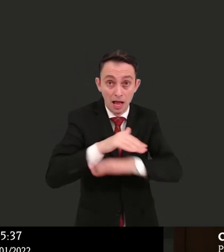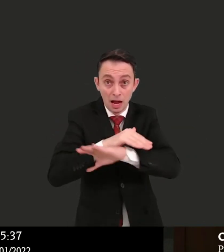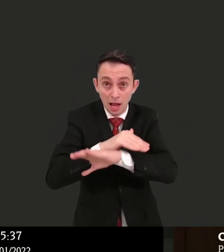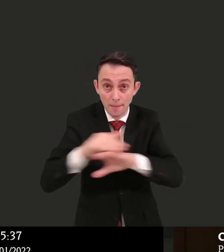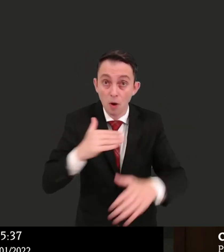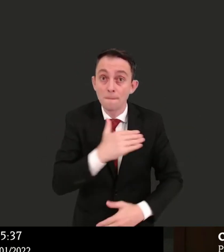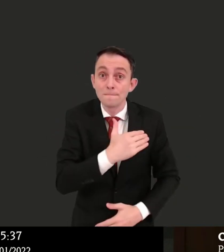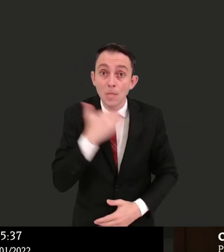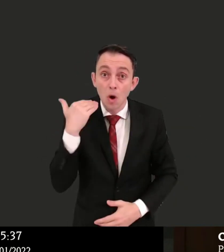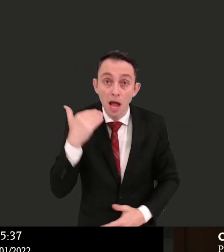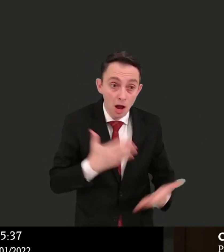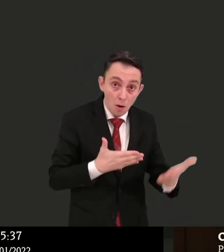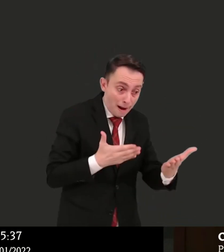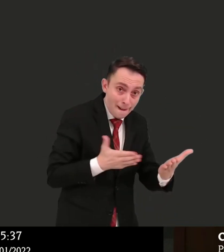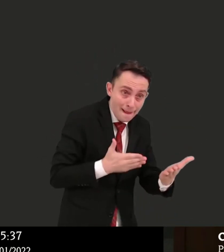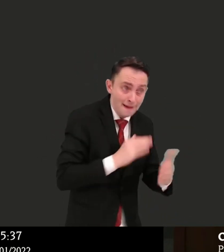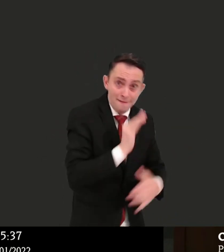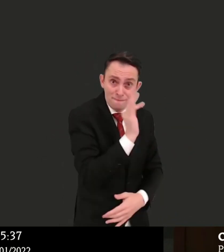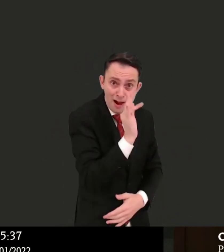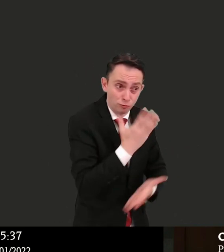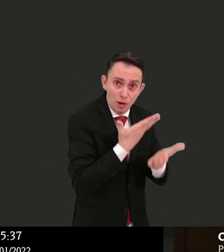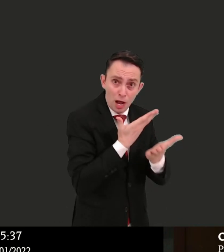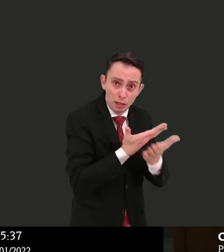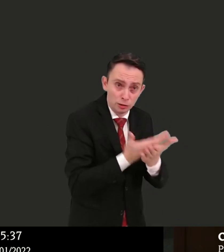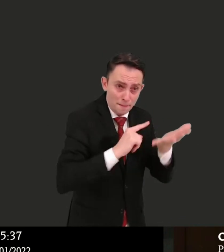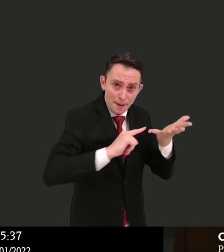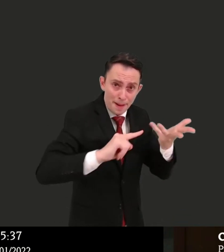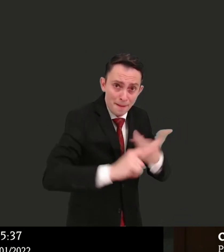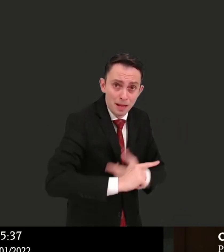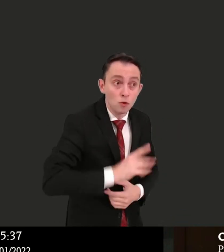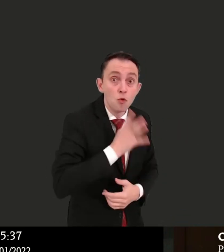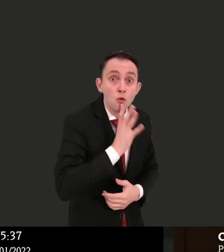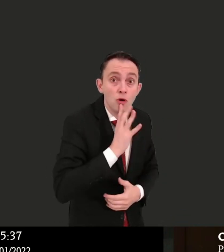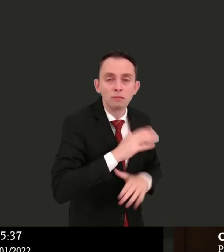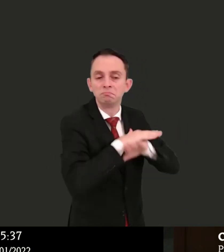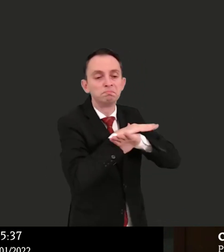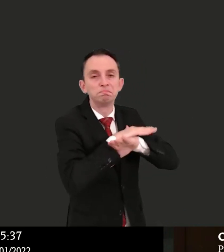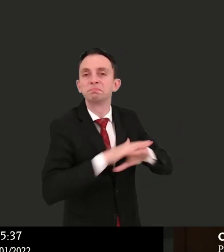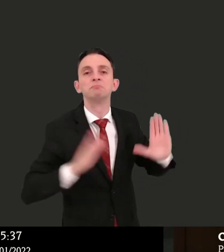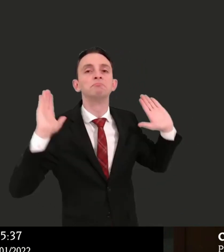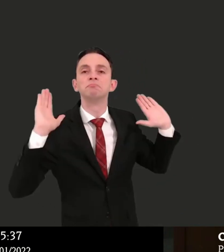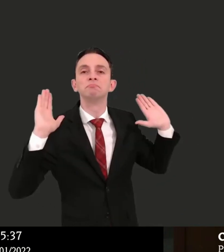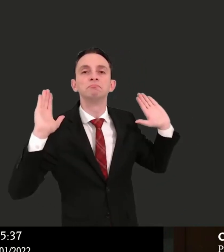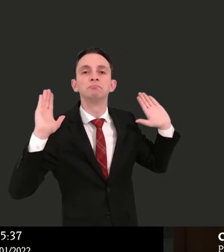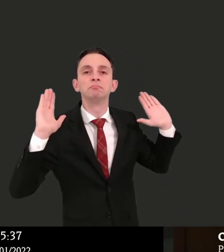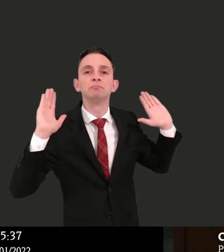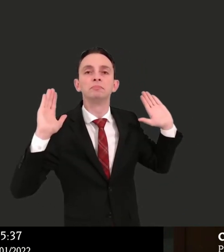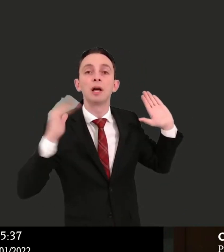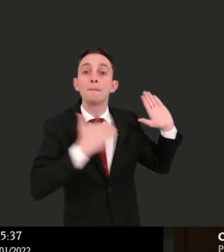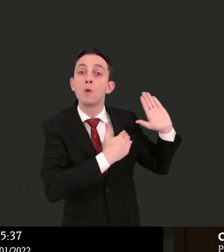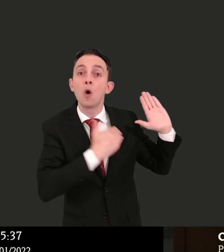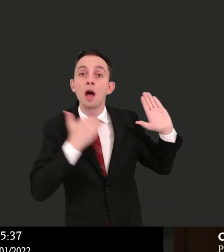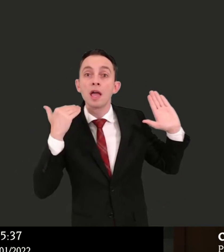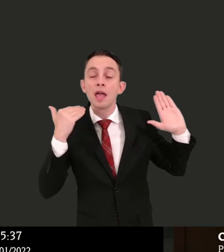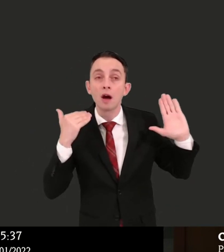nenhuma eficácia. A inteligência humana não tem nenhum operar no pós-morte. A inteligência